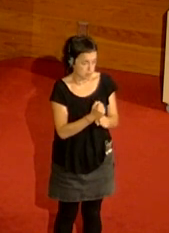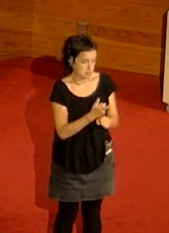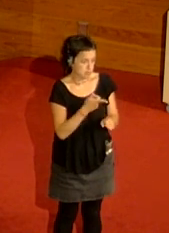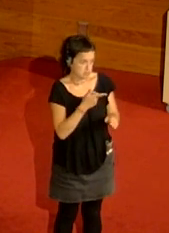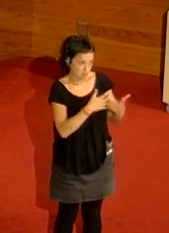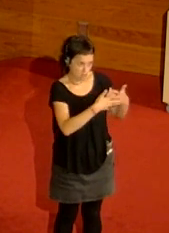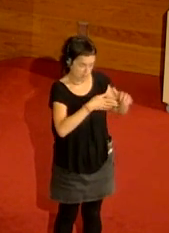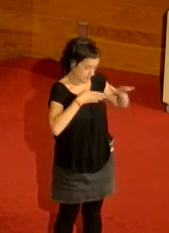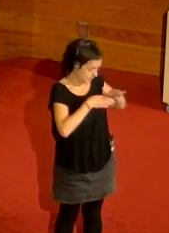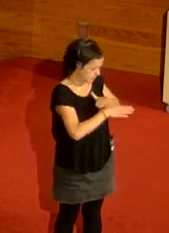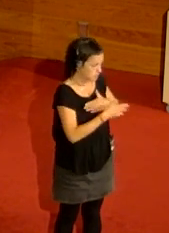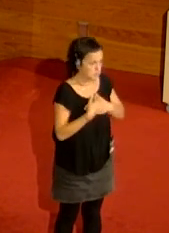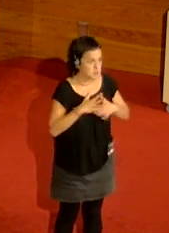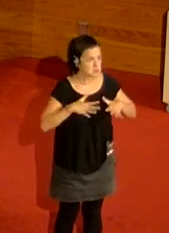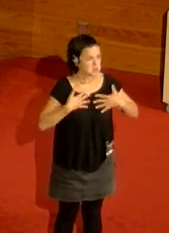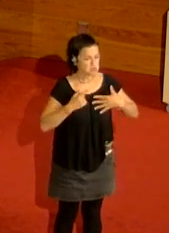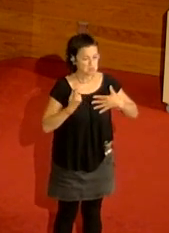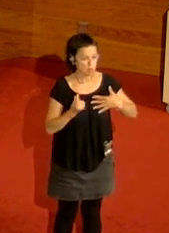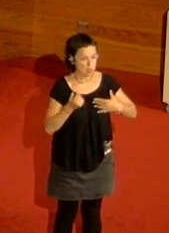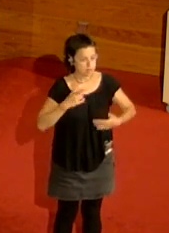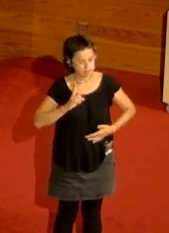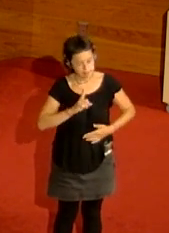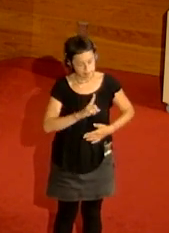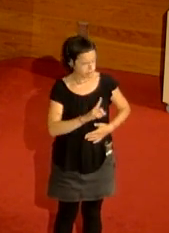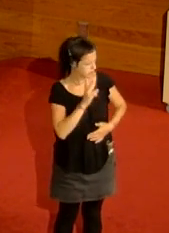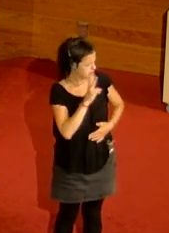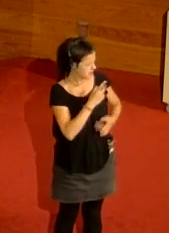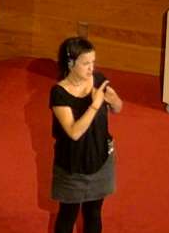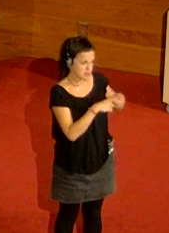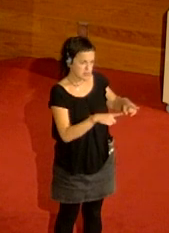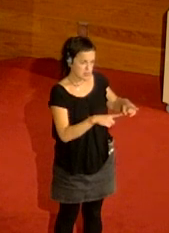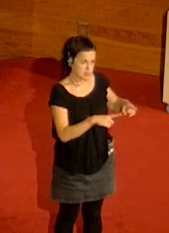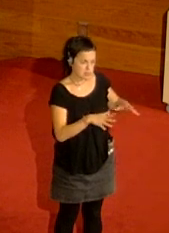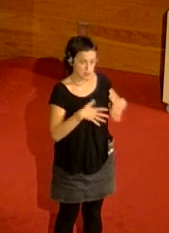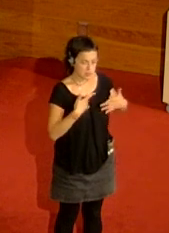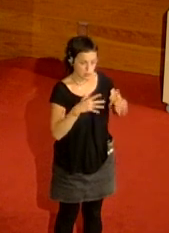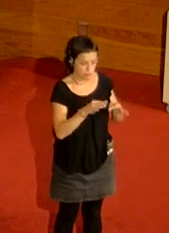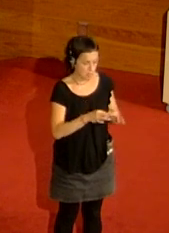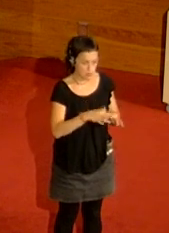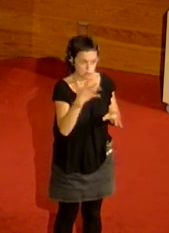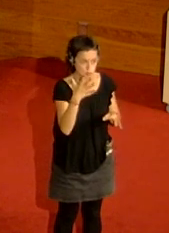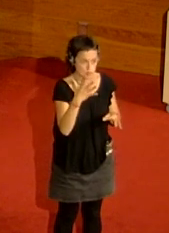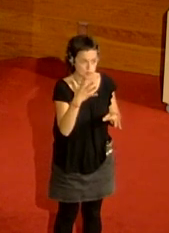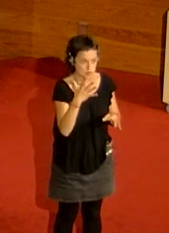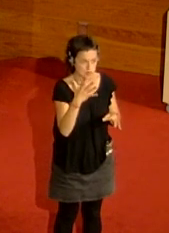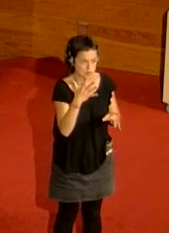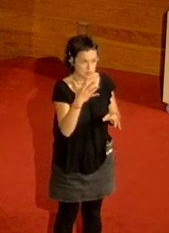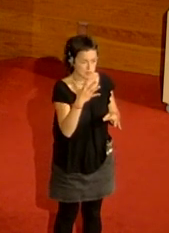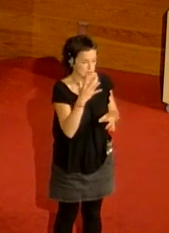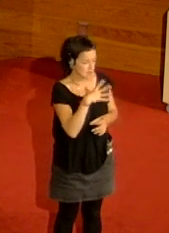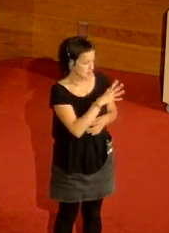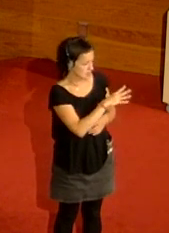día ve otra cosa Un día es atravesada por una suerte de revelación que le hacía pasar de una percepción